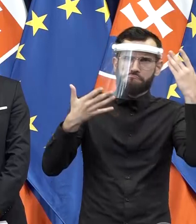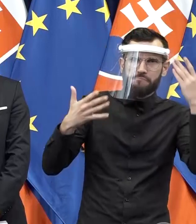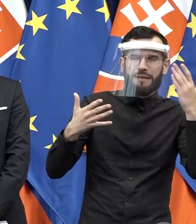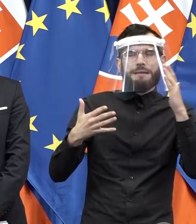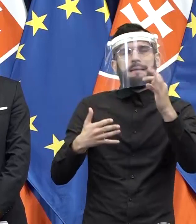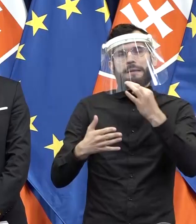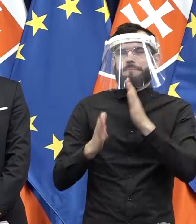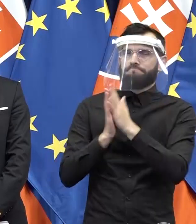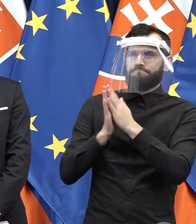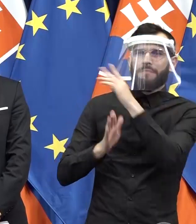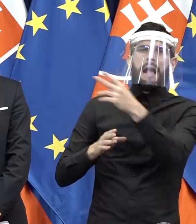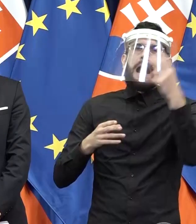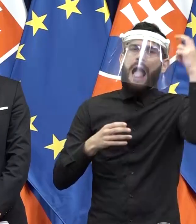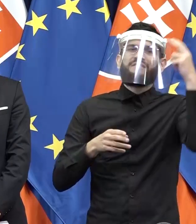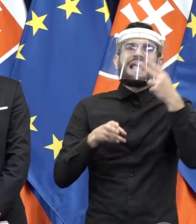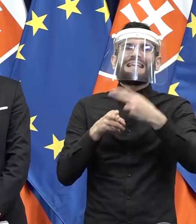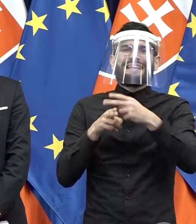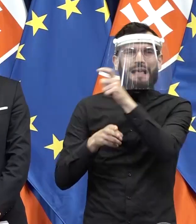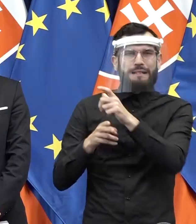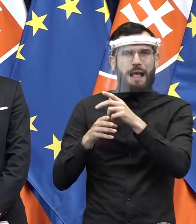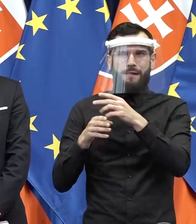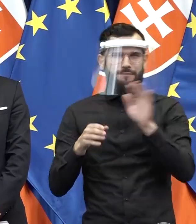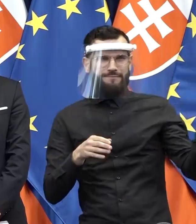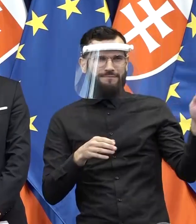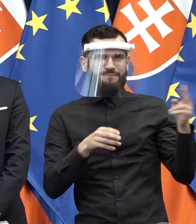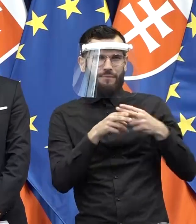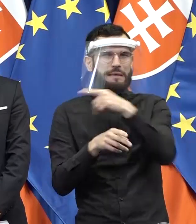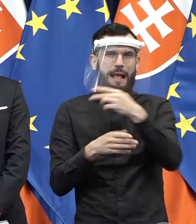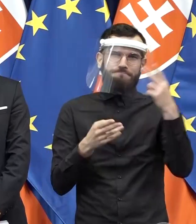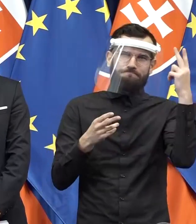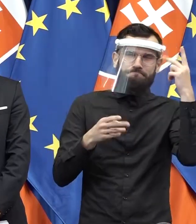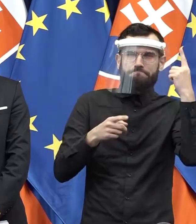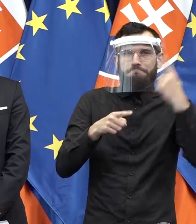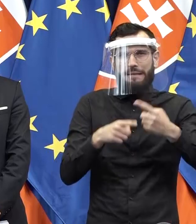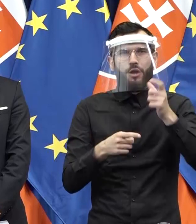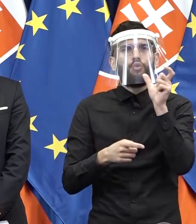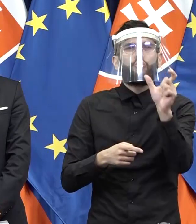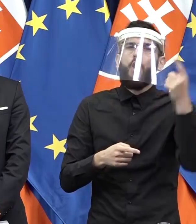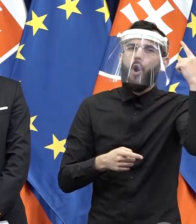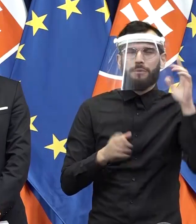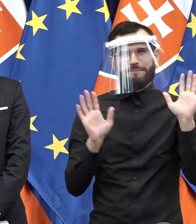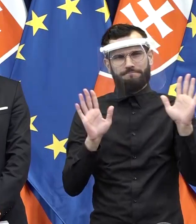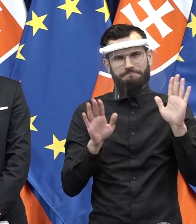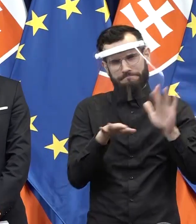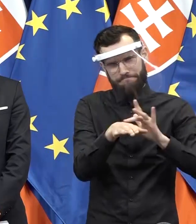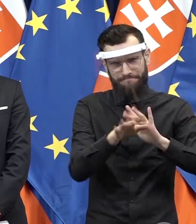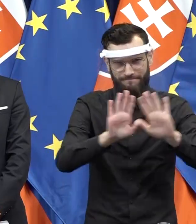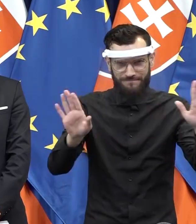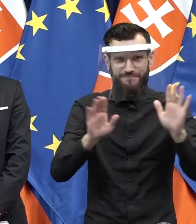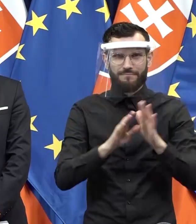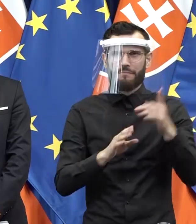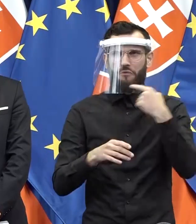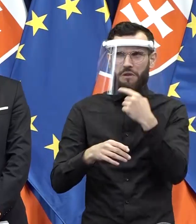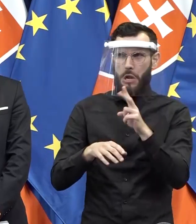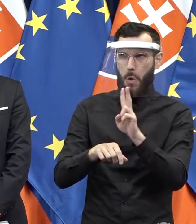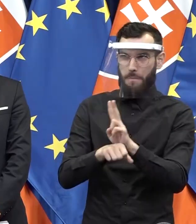prípadne pána hlavného hygienika, aby ma korigoval, alebo ľudia, ktorí sa vyznajú, verím, že teda mi to odpustia. Môže sa to nevolá